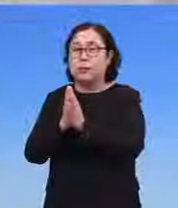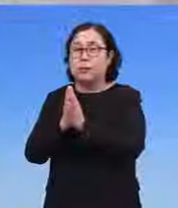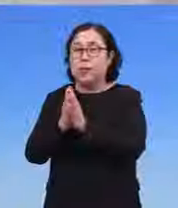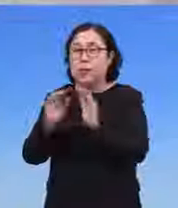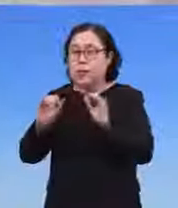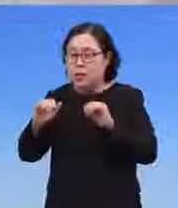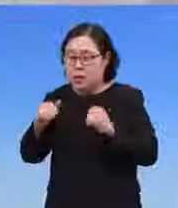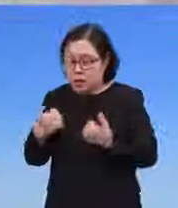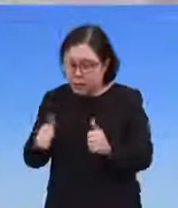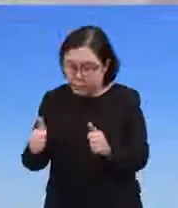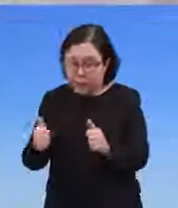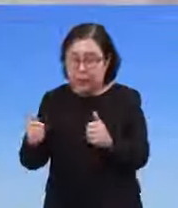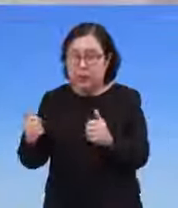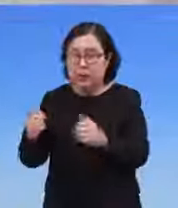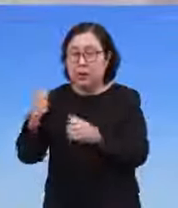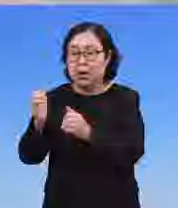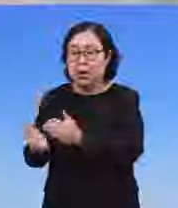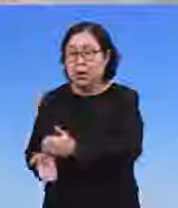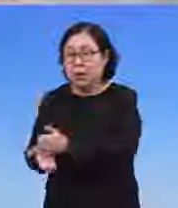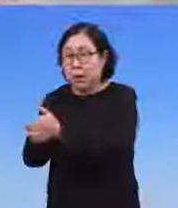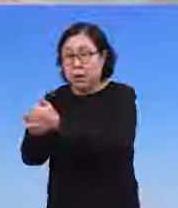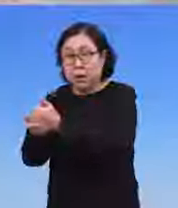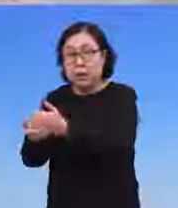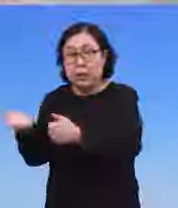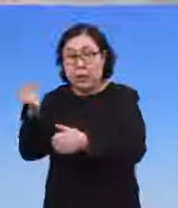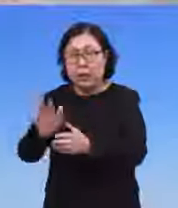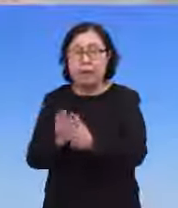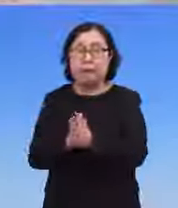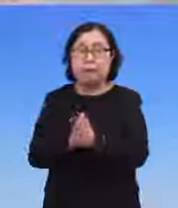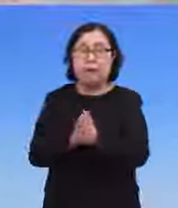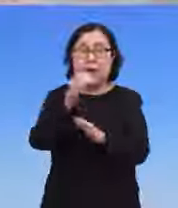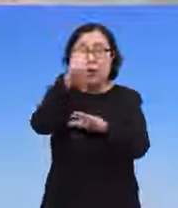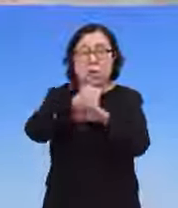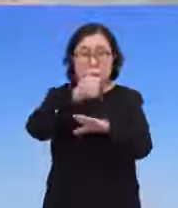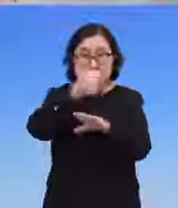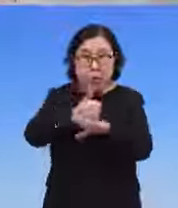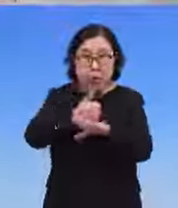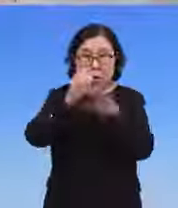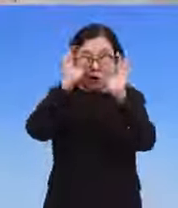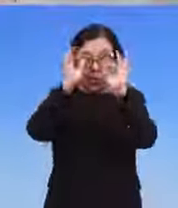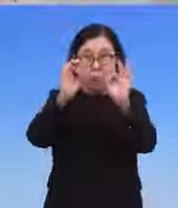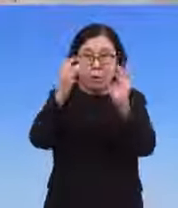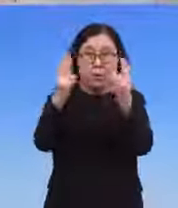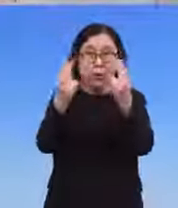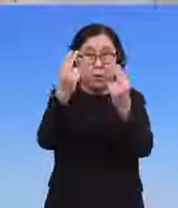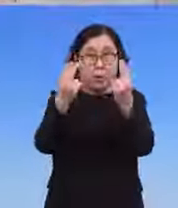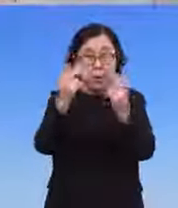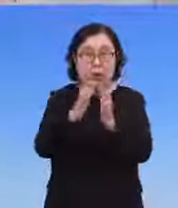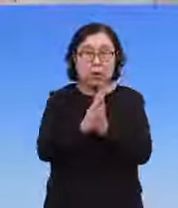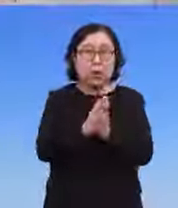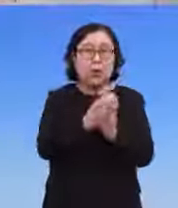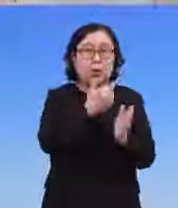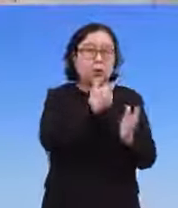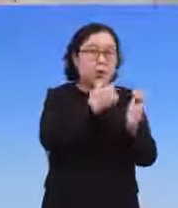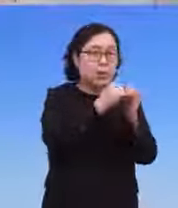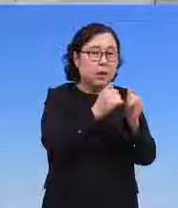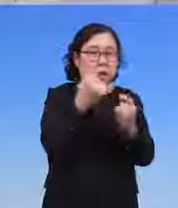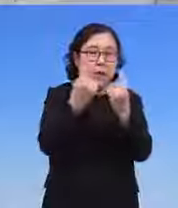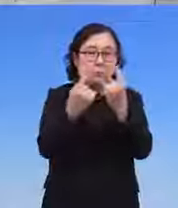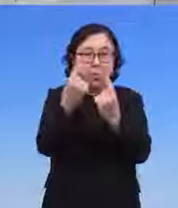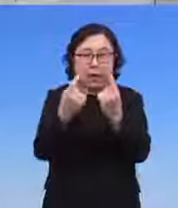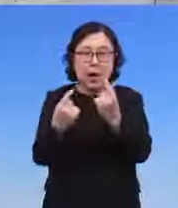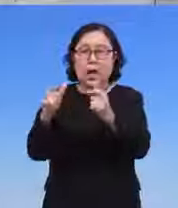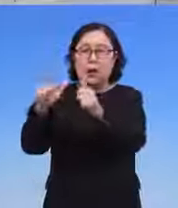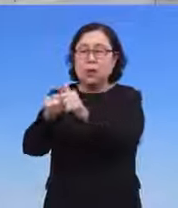일을 했는데, 나중에 결과를 보니까 이교도들보다 기독교인들이 훨씬 적게 죽었다는 겁니다. 그 통계를